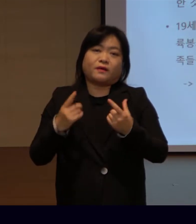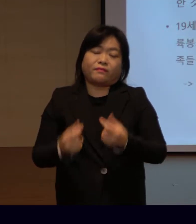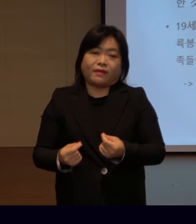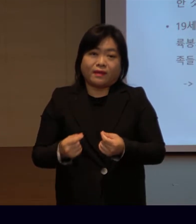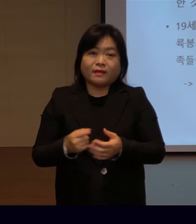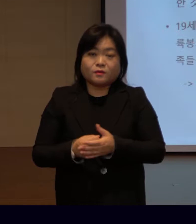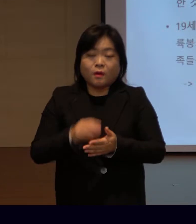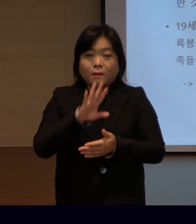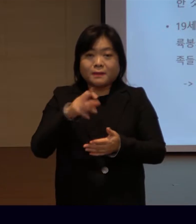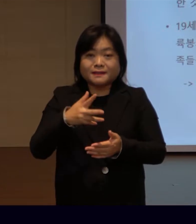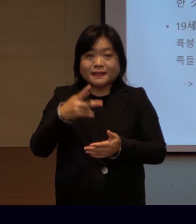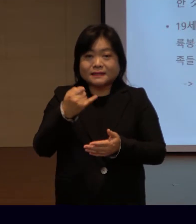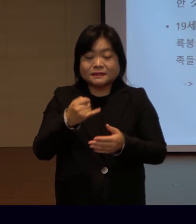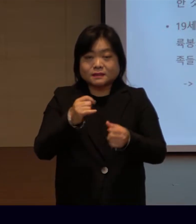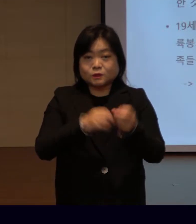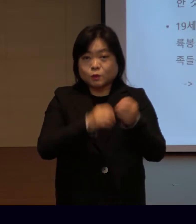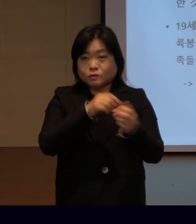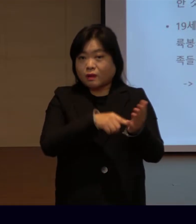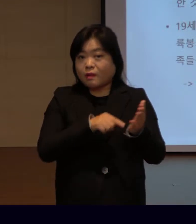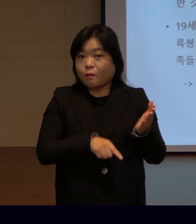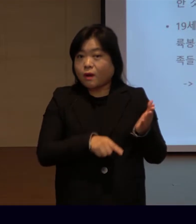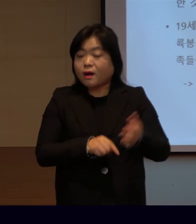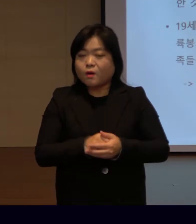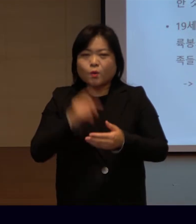다 발자크 소설에 나와요. 왜냐하면